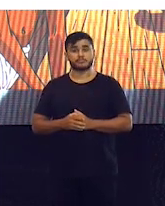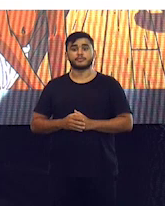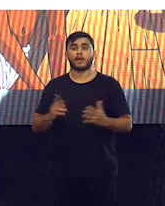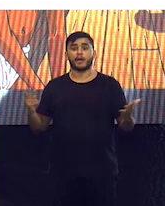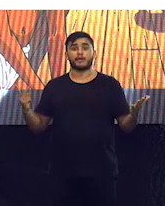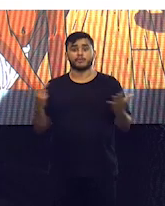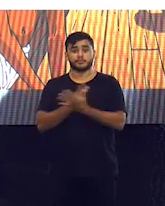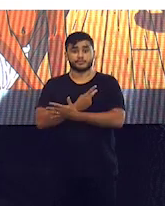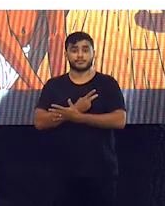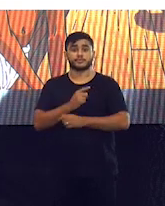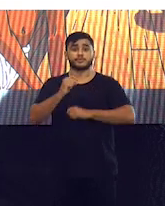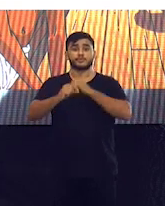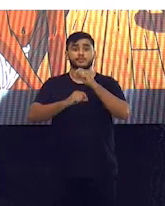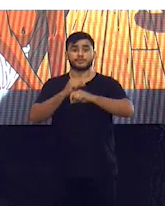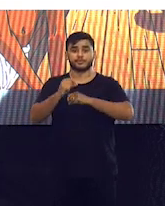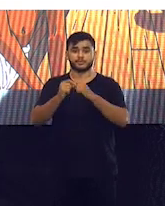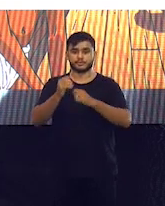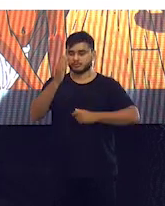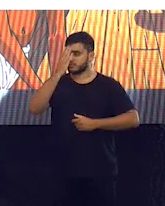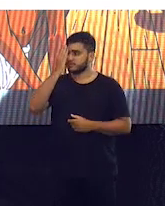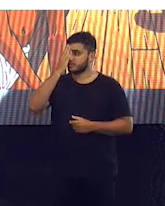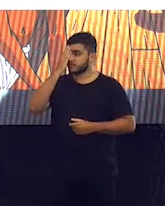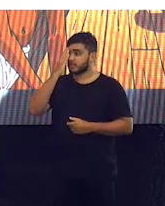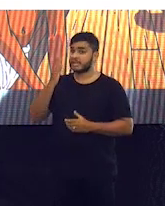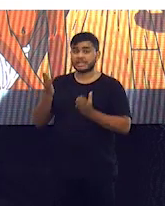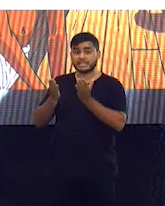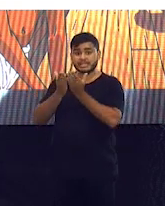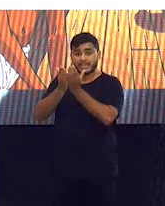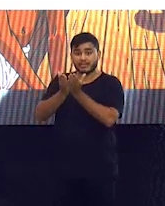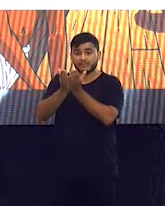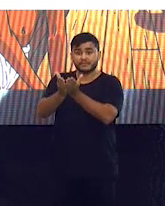em navios, que eram chamados de navios tumbeiros.